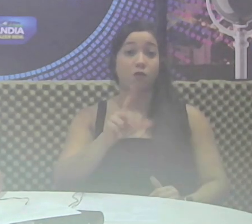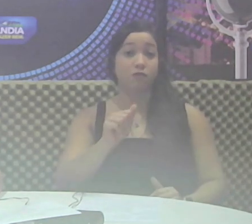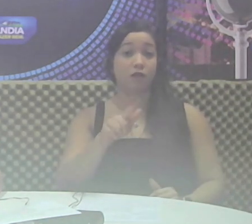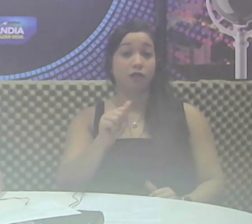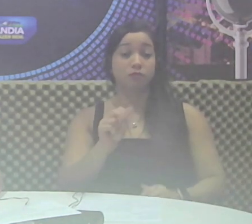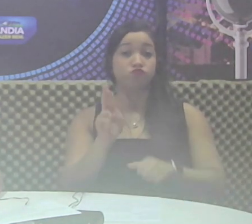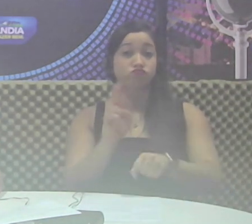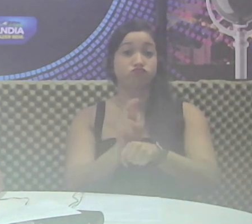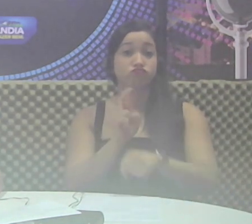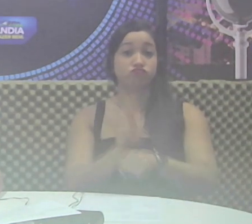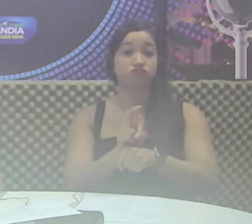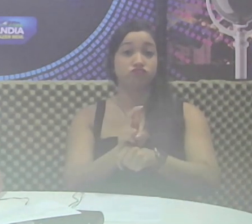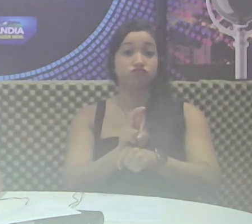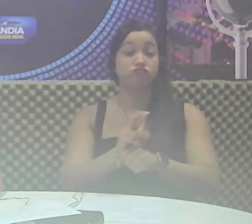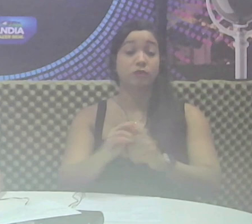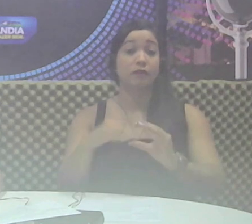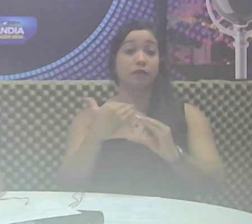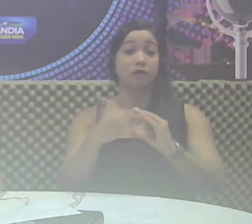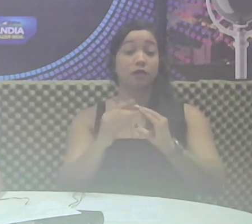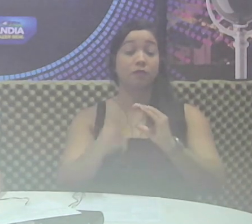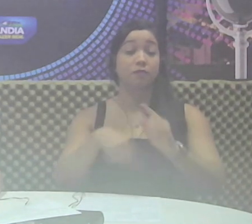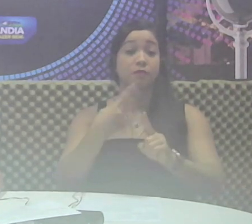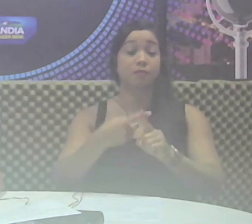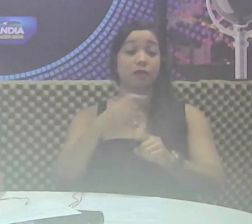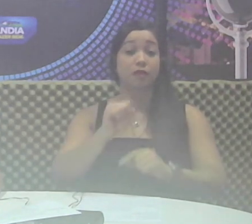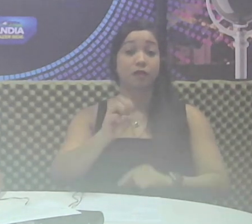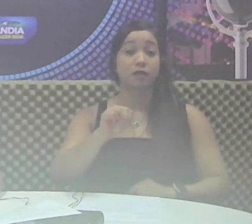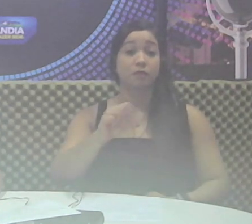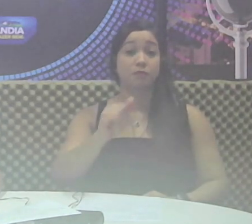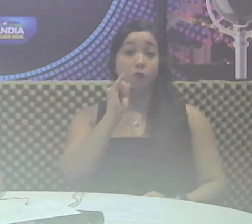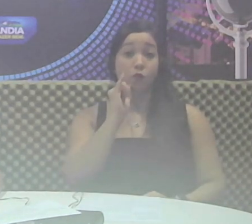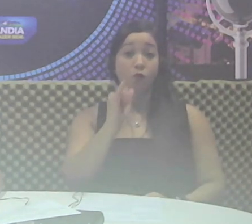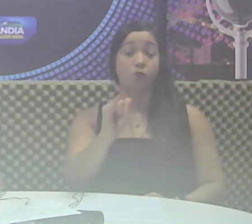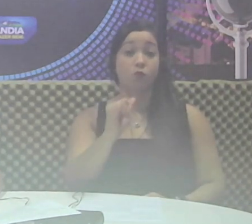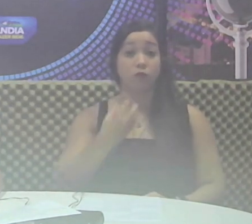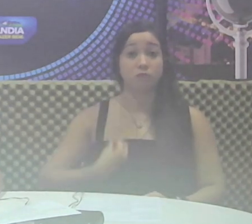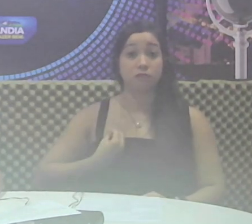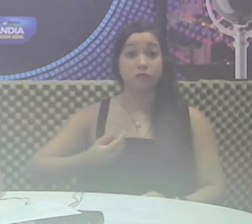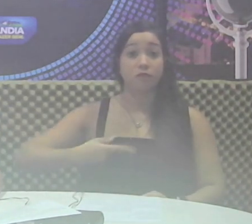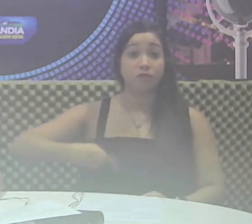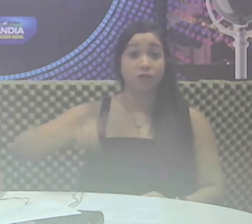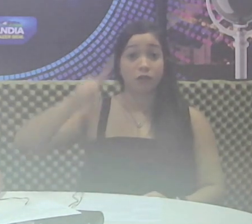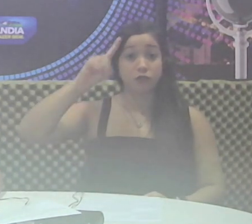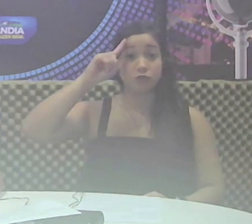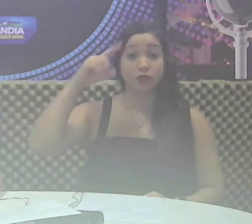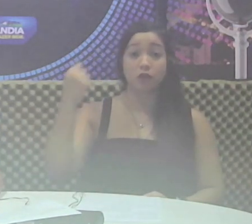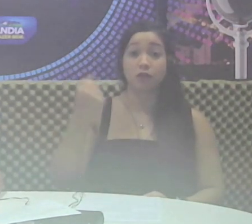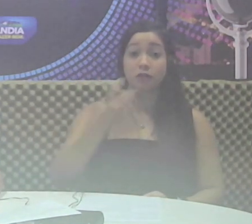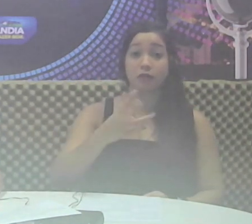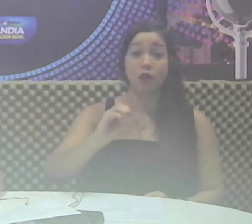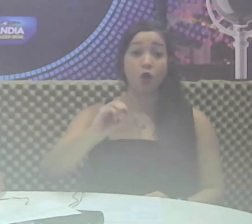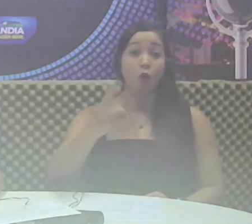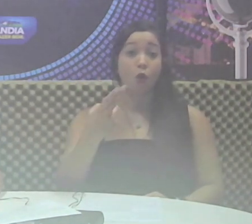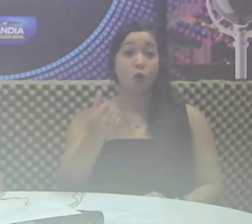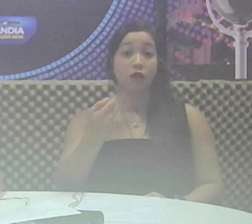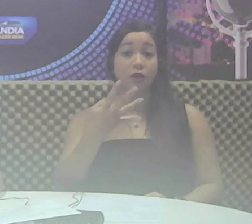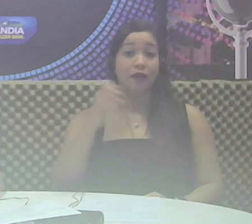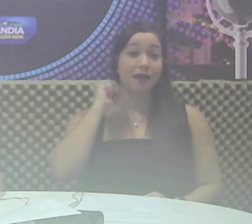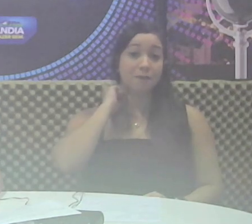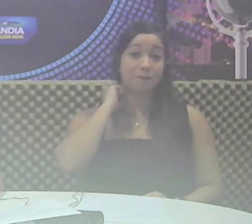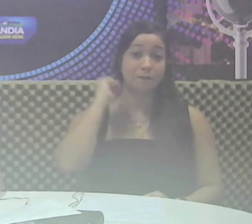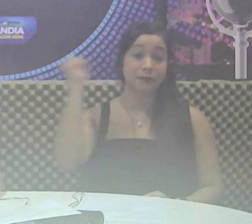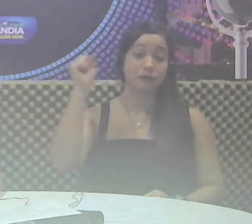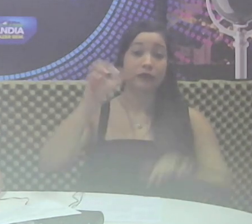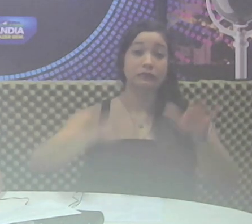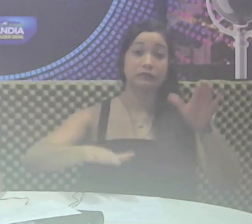serão comunicados por e-mail e SMS e deverão comparecer no dia 13 ou 14 de abril, a